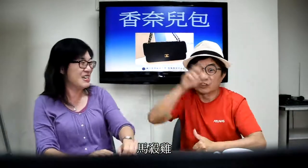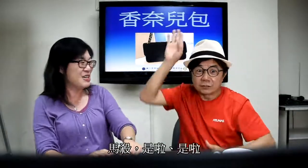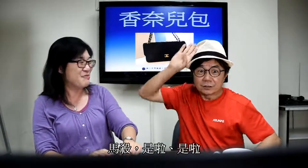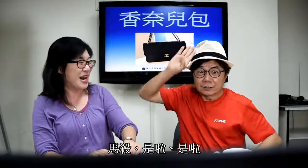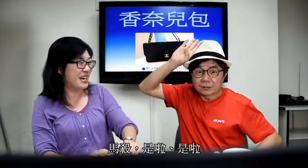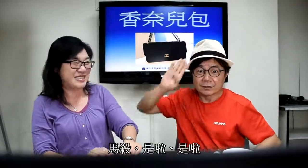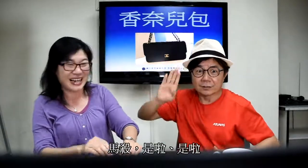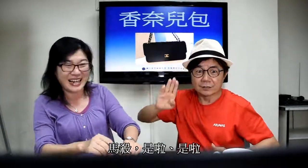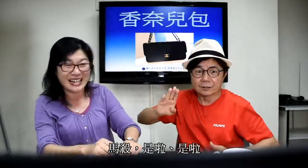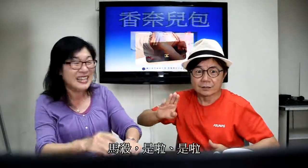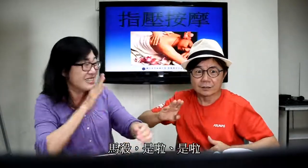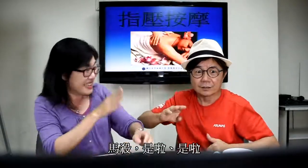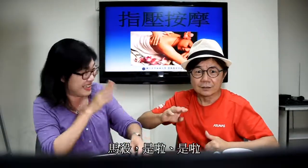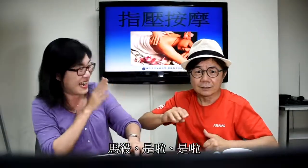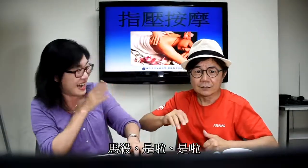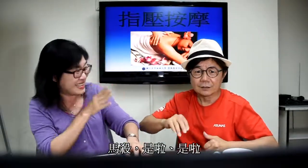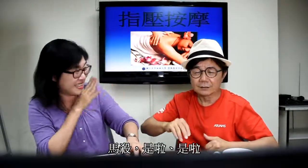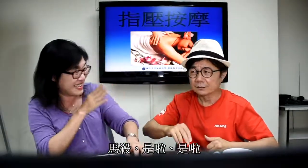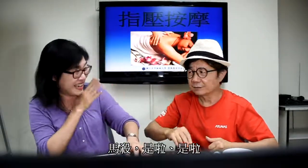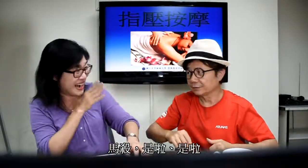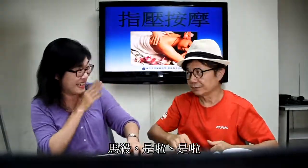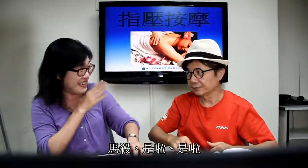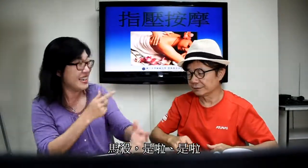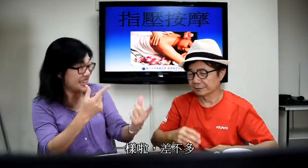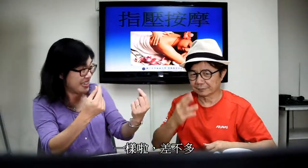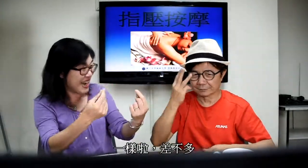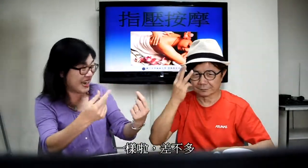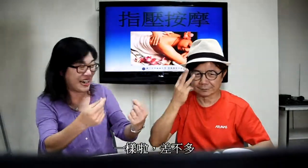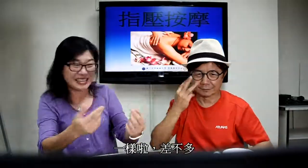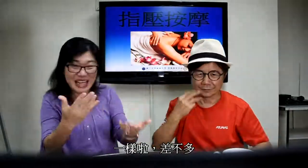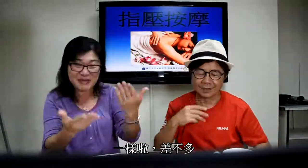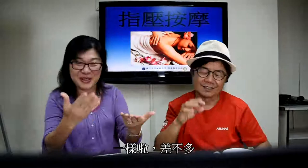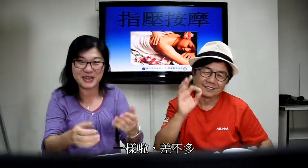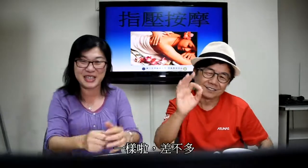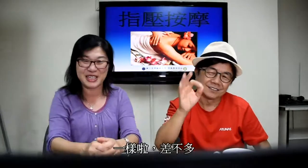马上是啊是啊，一样啊，差不多。好，